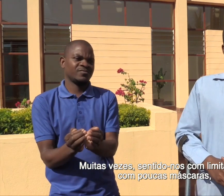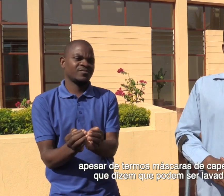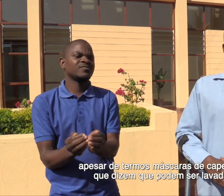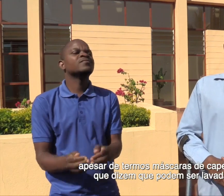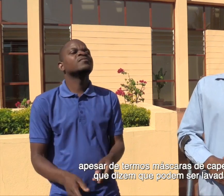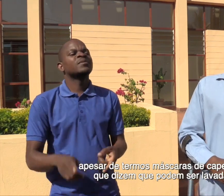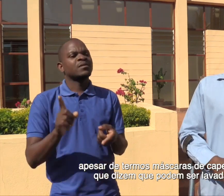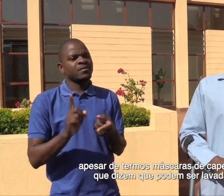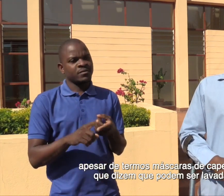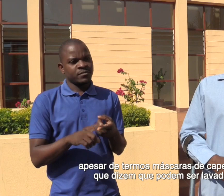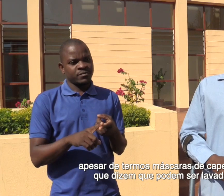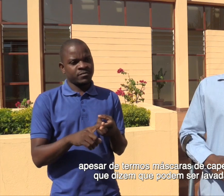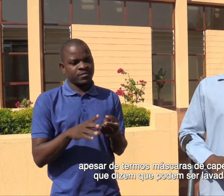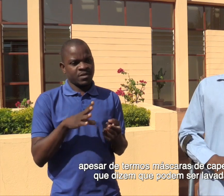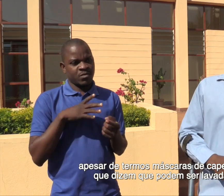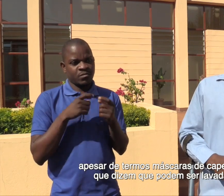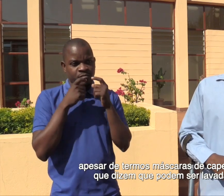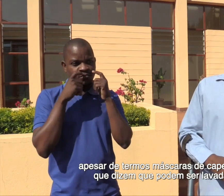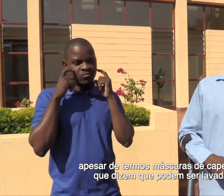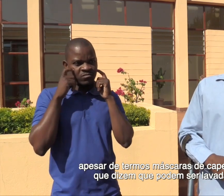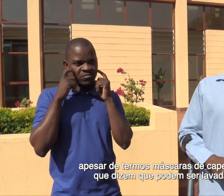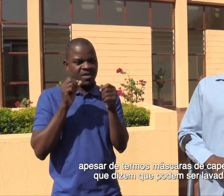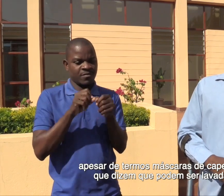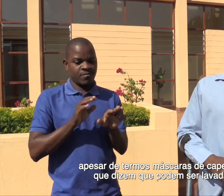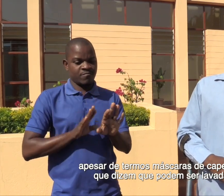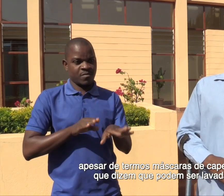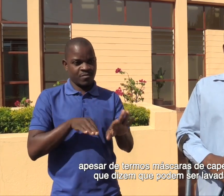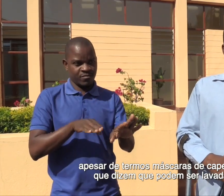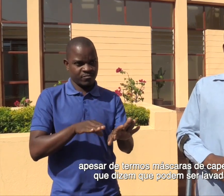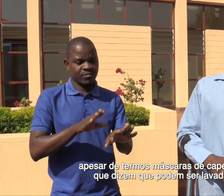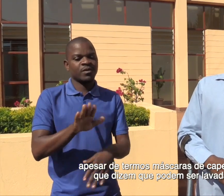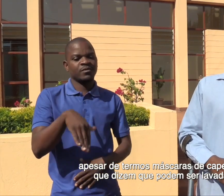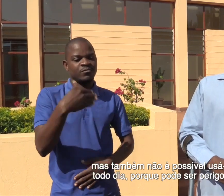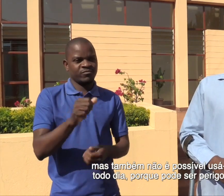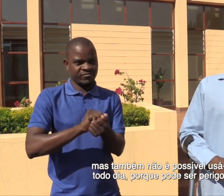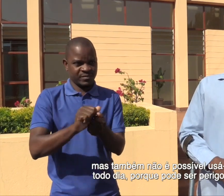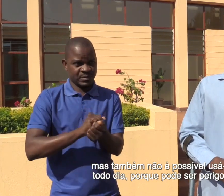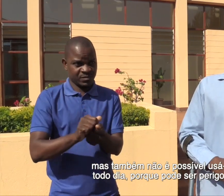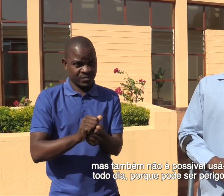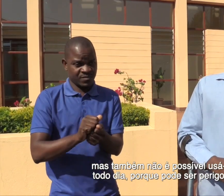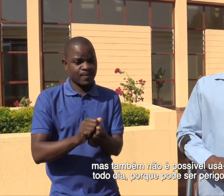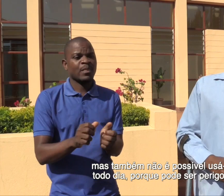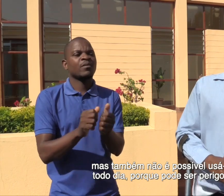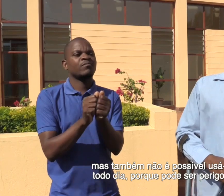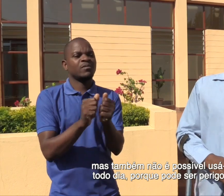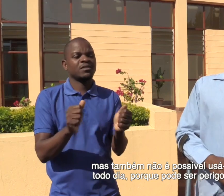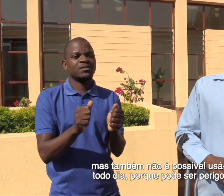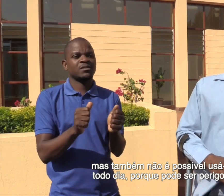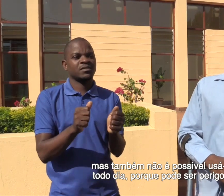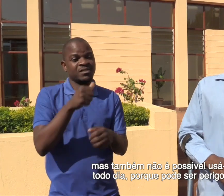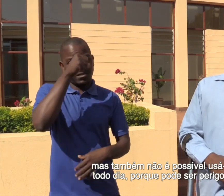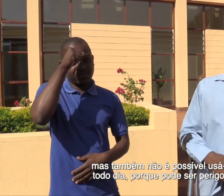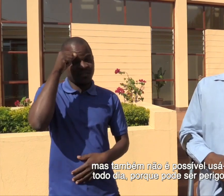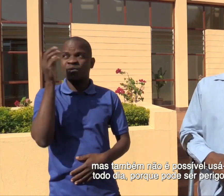é? Apesar de ter essas máscaras de capulana que dizem que podem lavar, mas, de outra forma, também não é possível